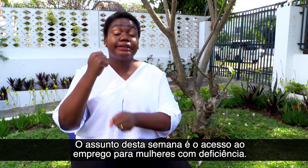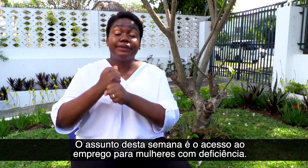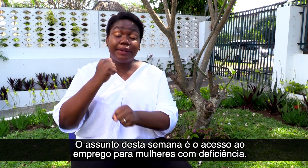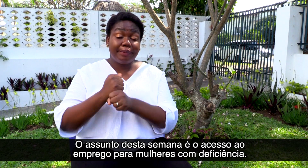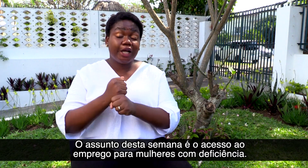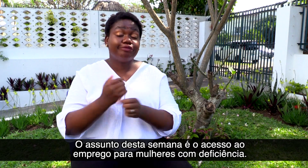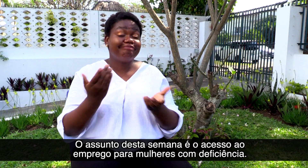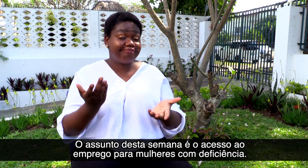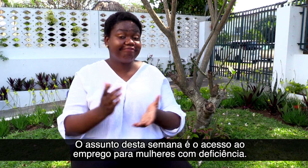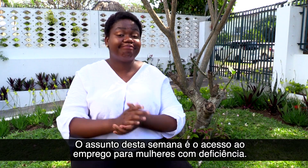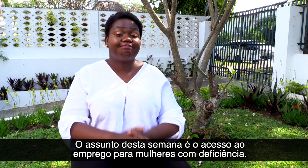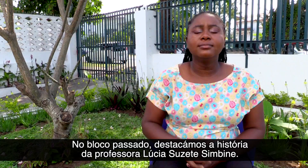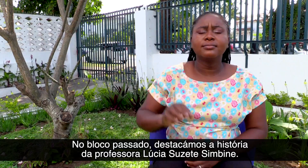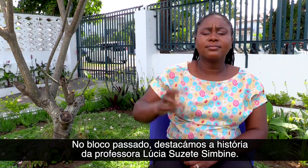para mulheres com deficiência.